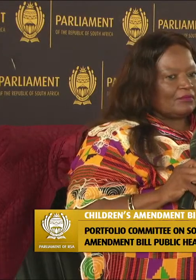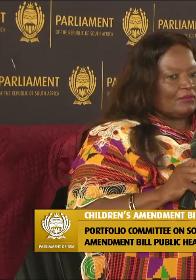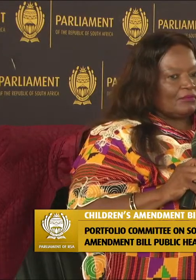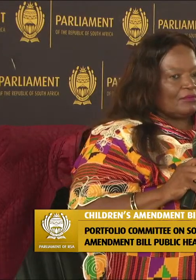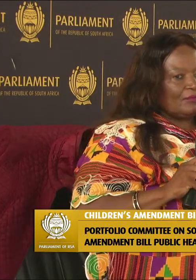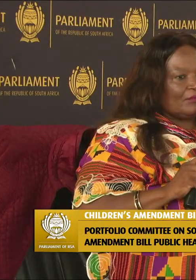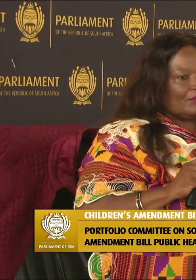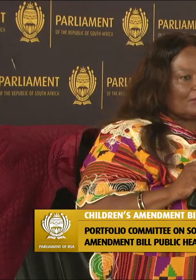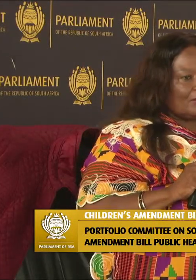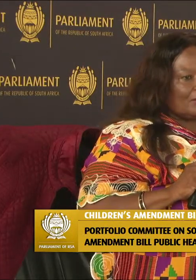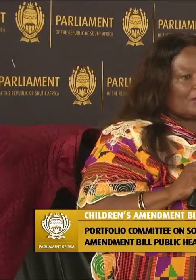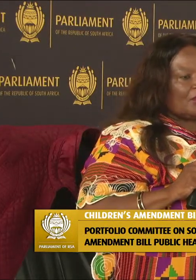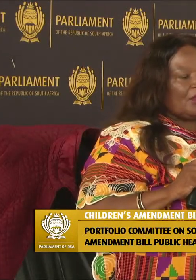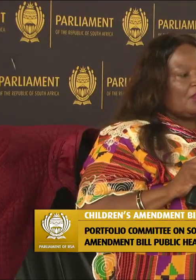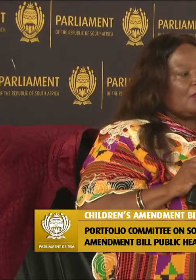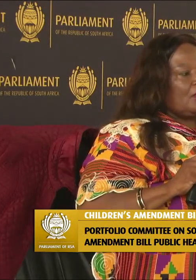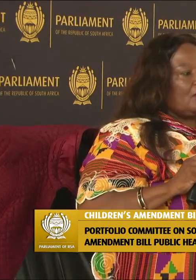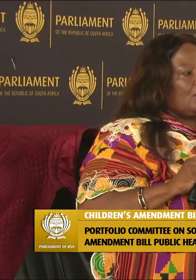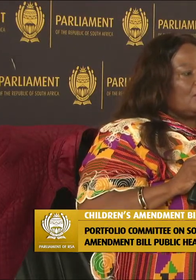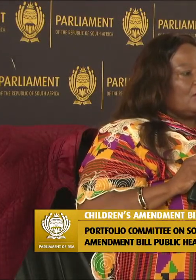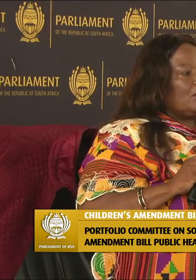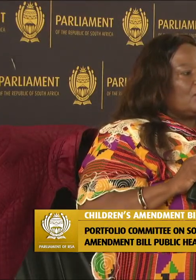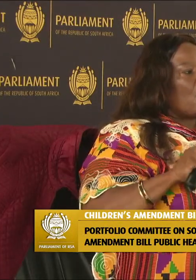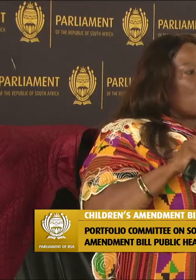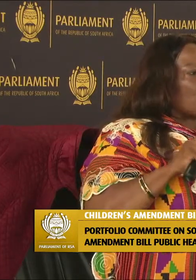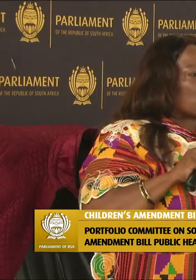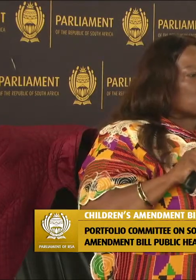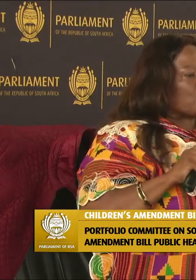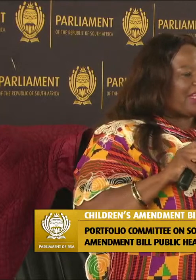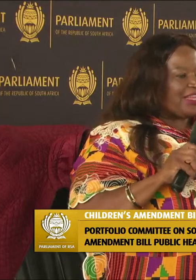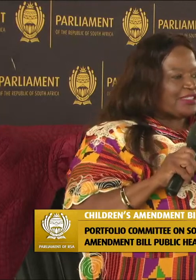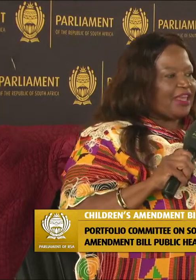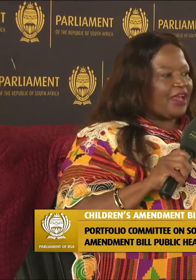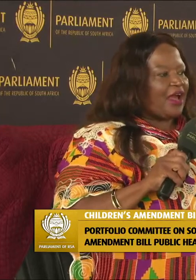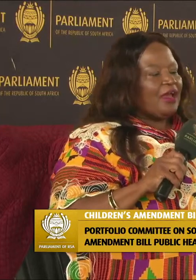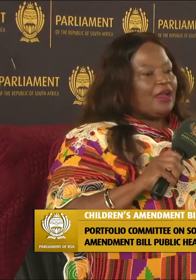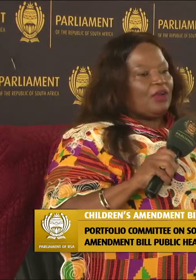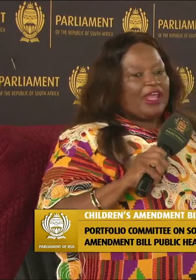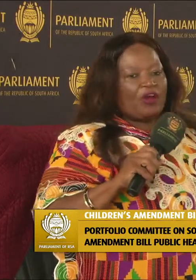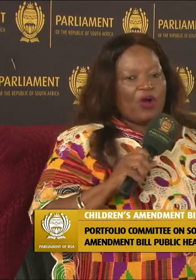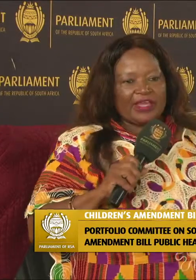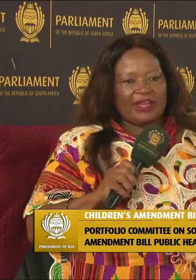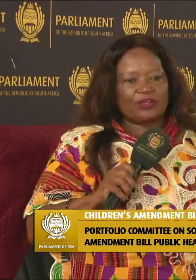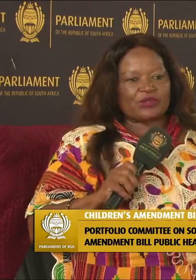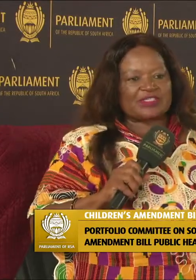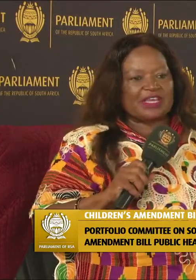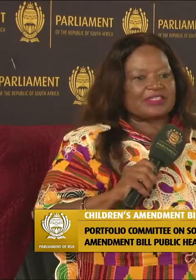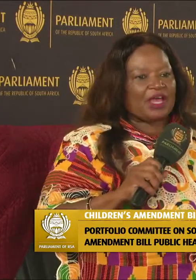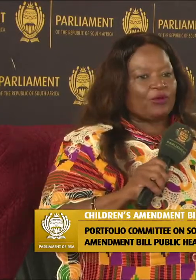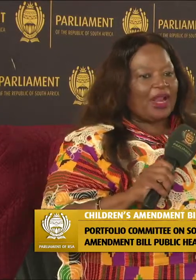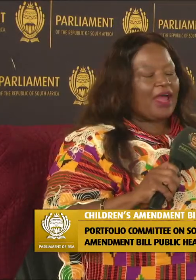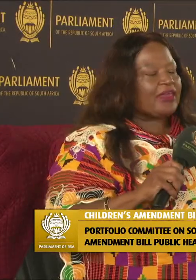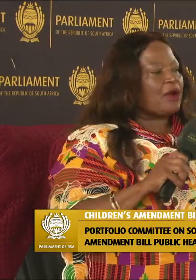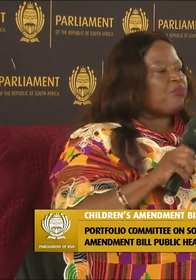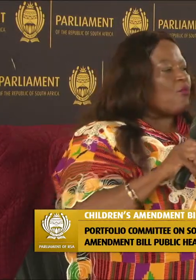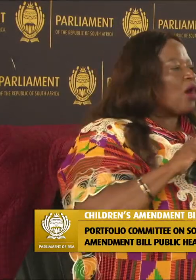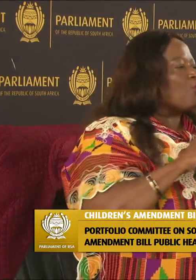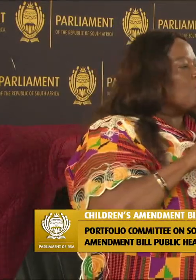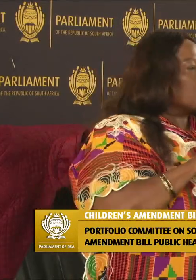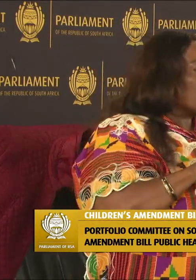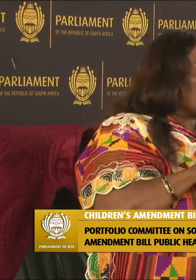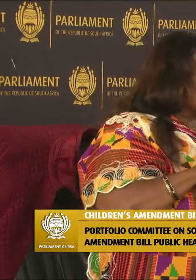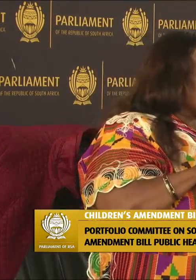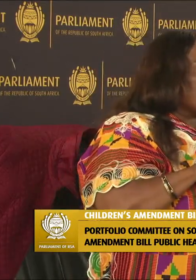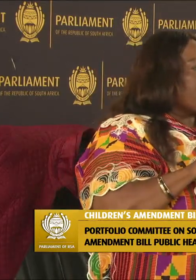front here with a sad face. Ngoba uzohlazeka. Le yonke lento siyenzayo la iyaphuma